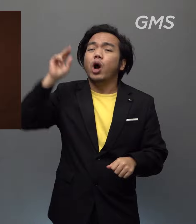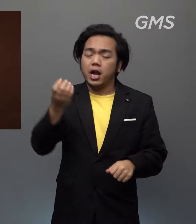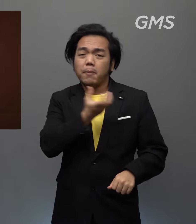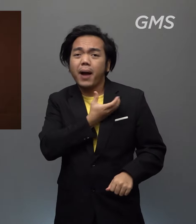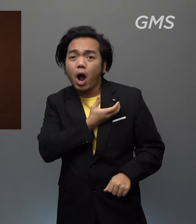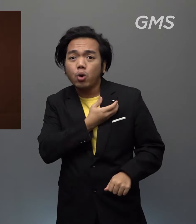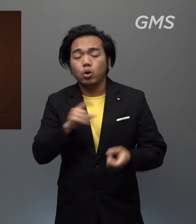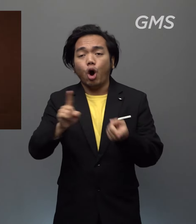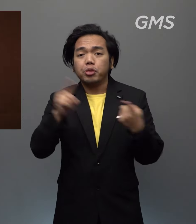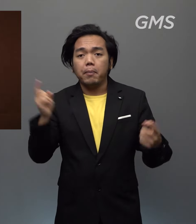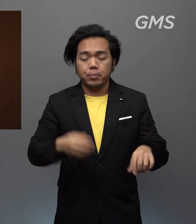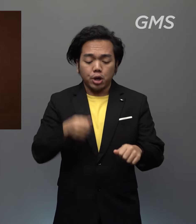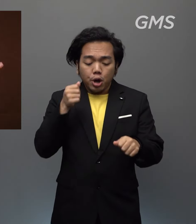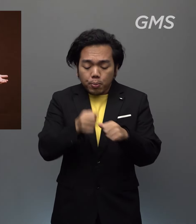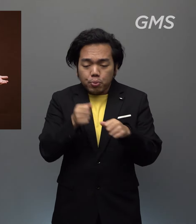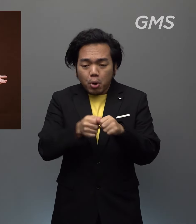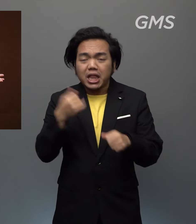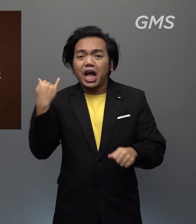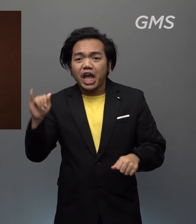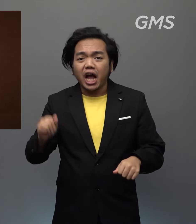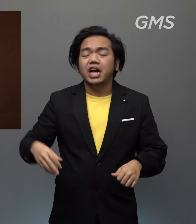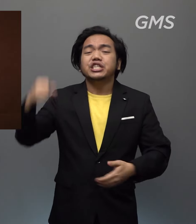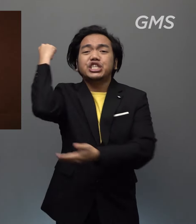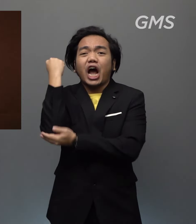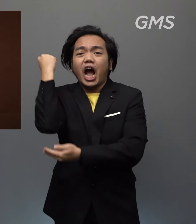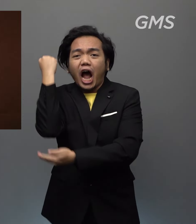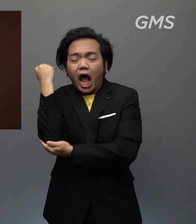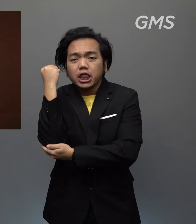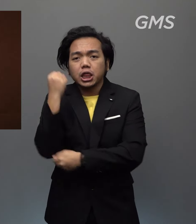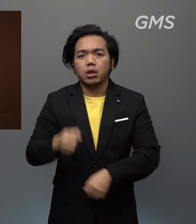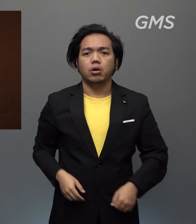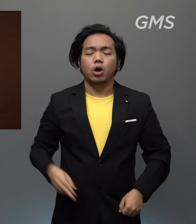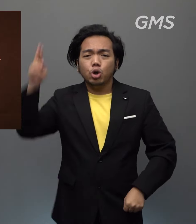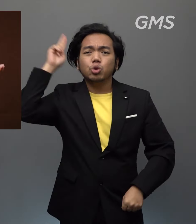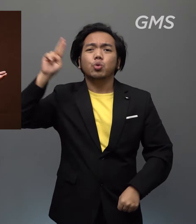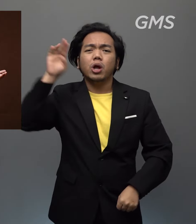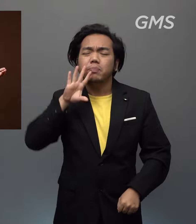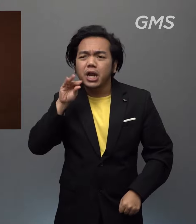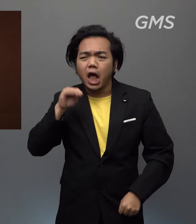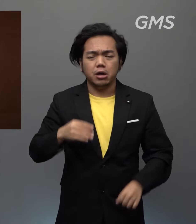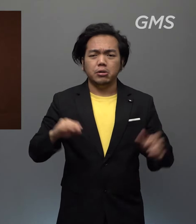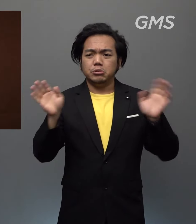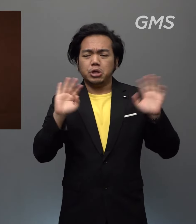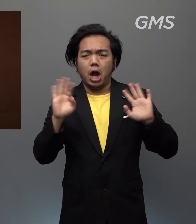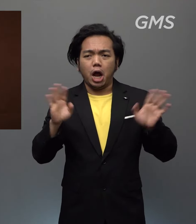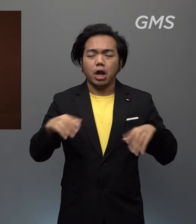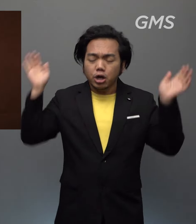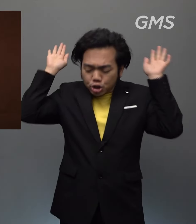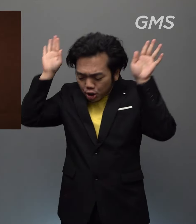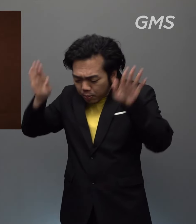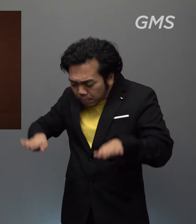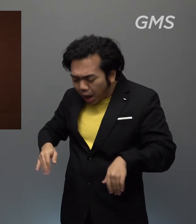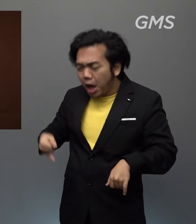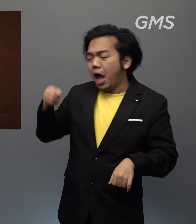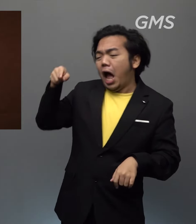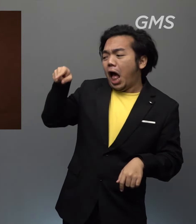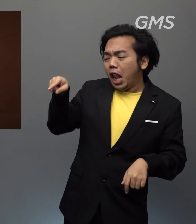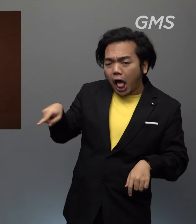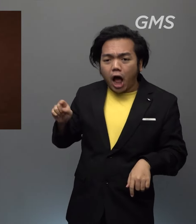yang jahat. Tuhan bilang jangan menyembah kepada Allah lain, Allah orang Amori, justru mereka